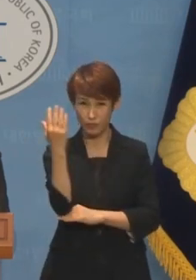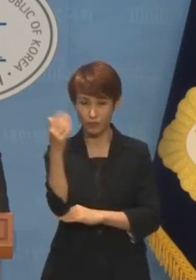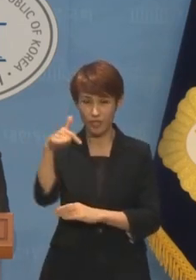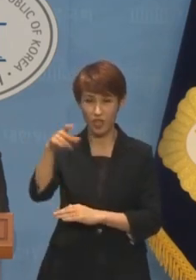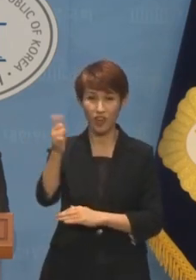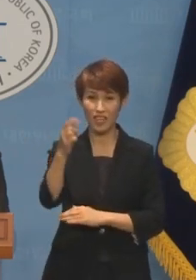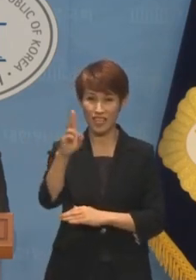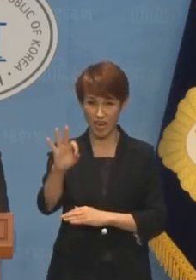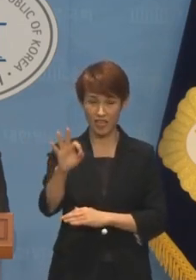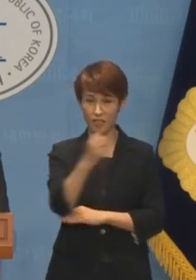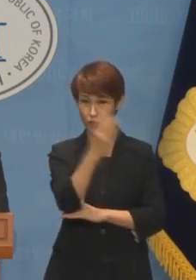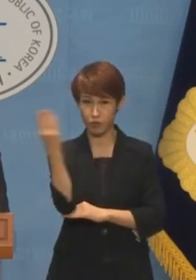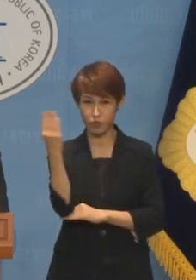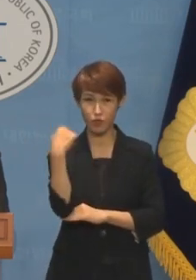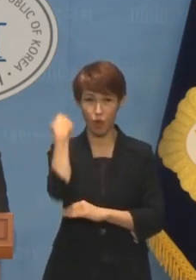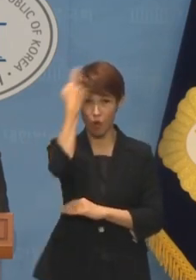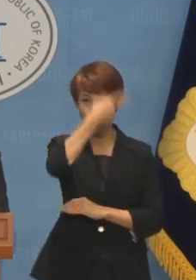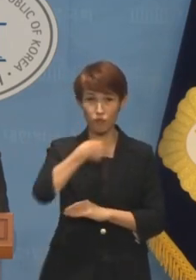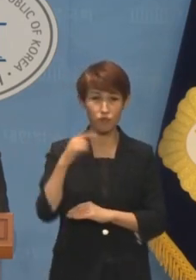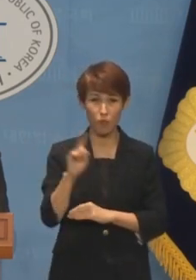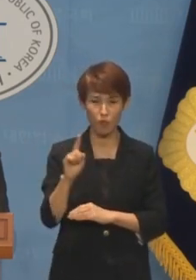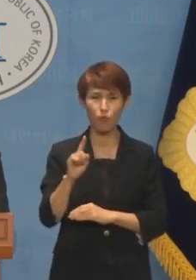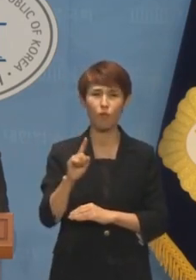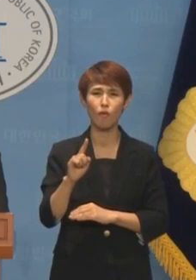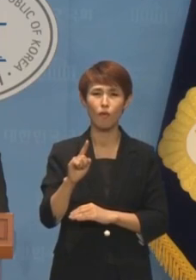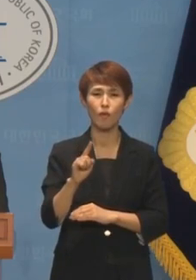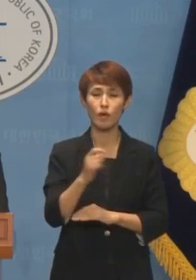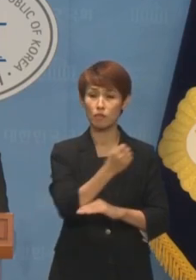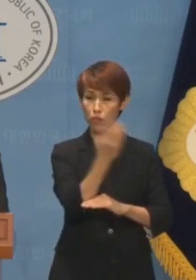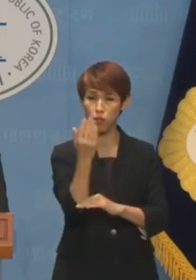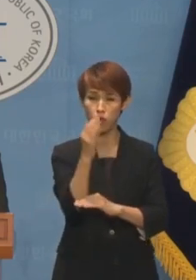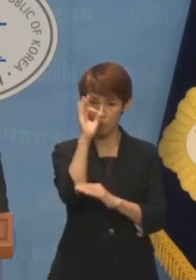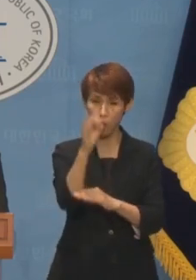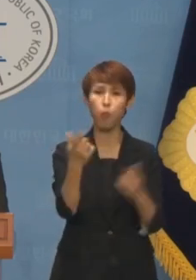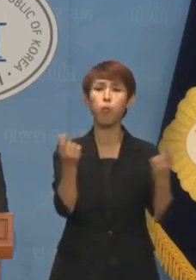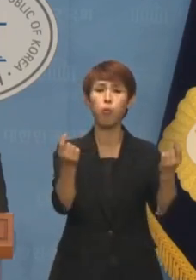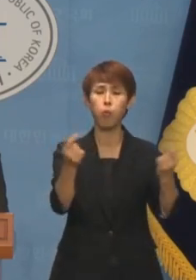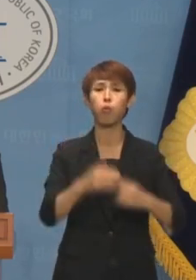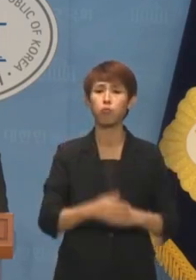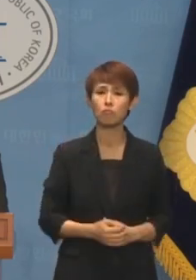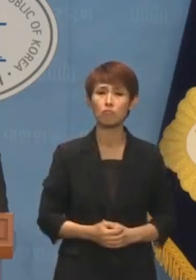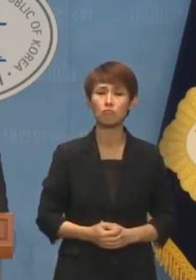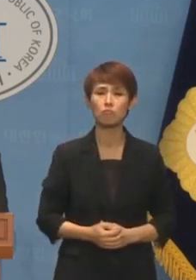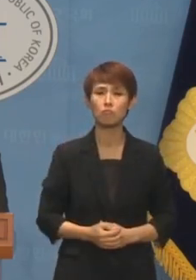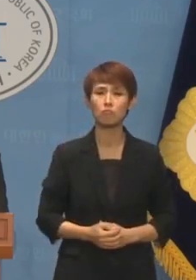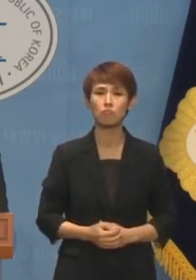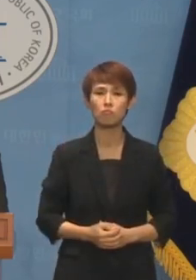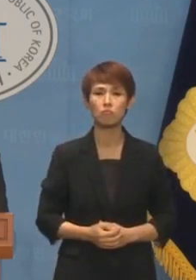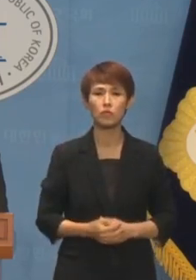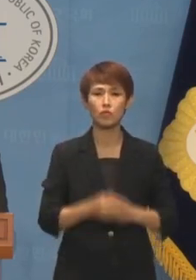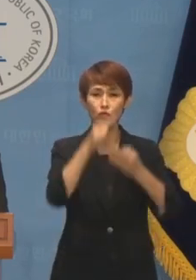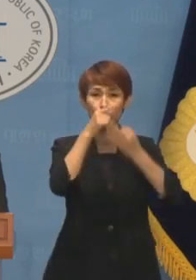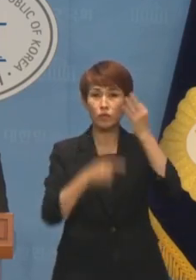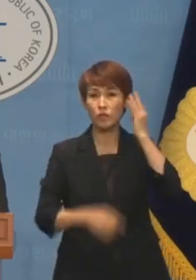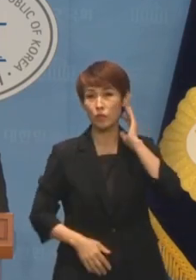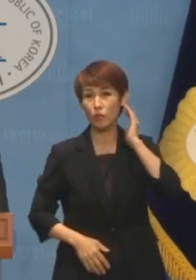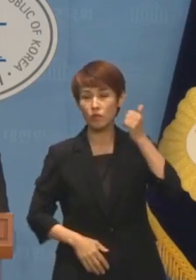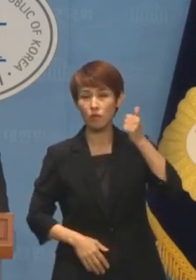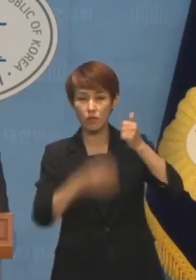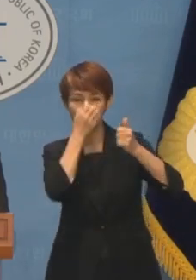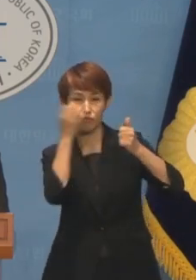대통령의 이미지는 인쇄 매체들에서 흔히 발견할 수 있는 형태입니다. 윤 대통령을 폄훼하기